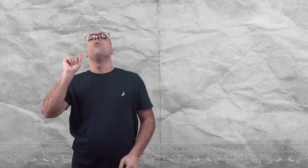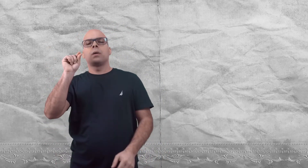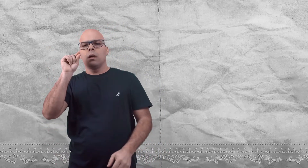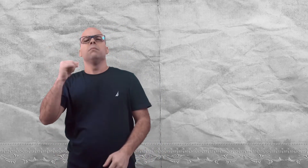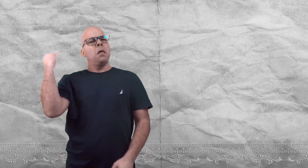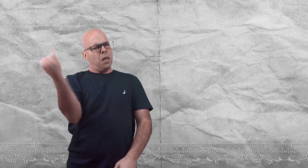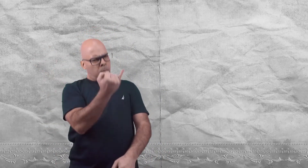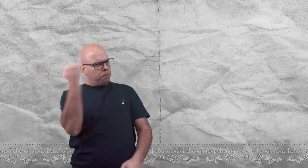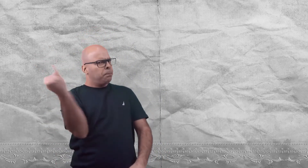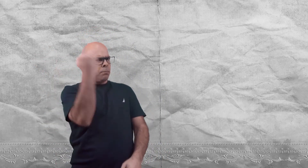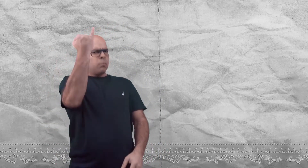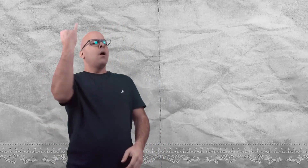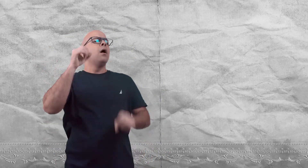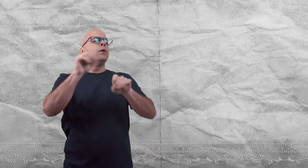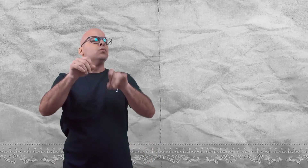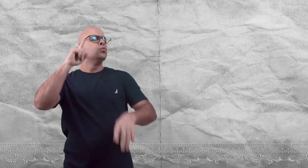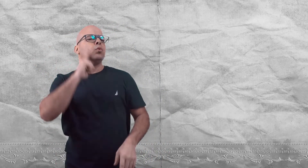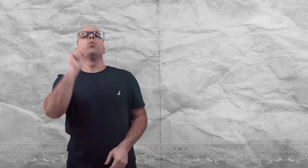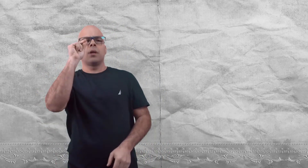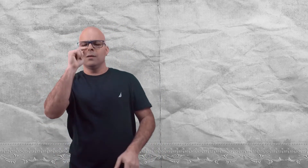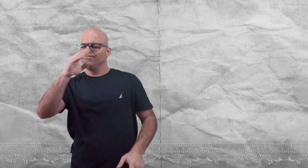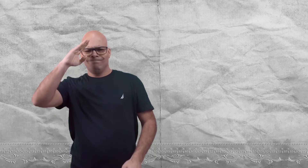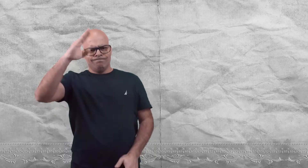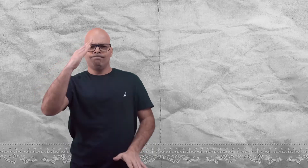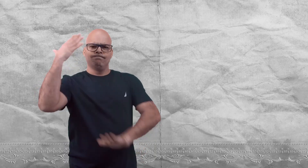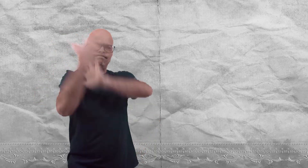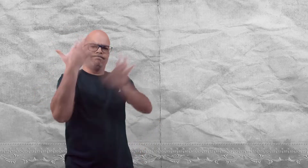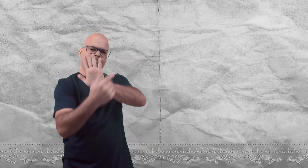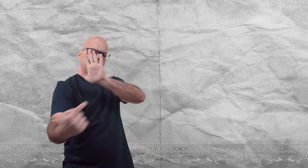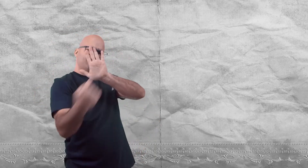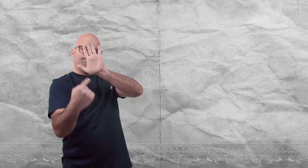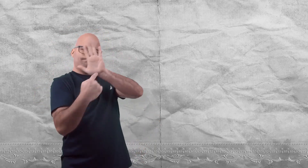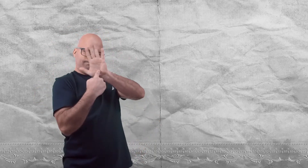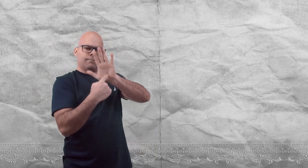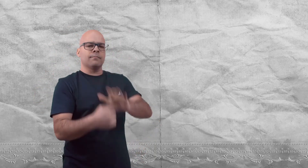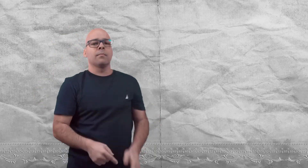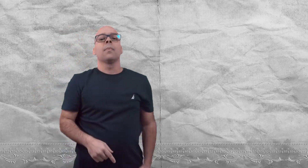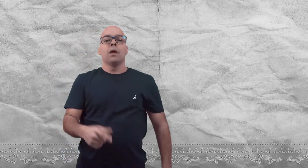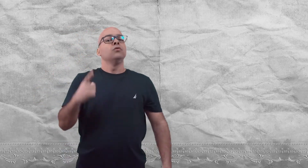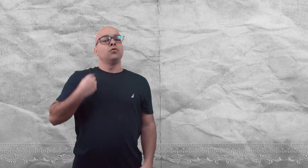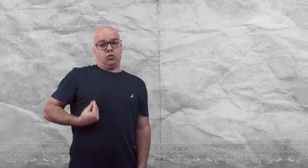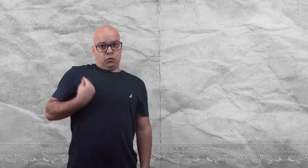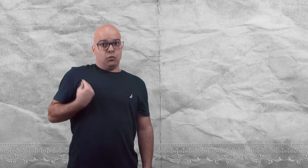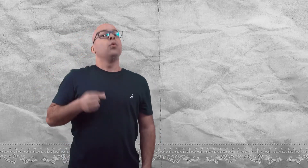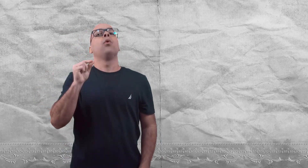Ela explicava sobre a importância da educação de surdos por meio da língua de sinais. Na